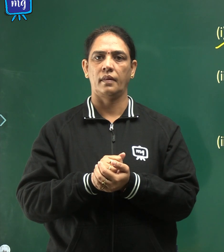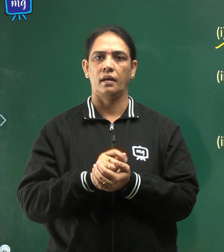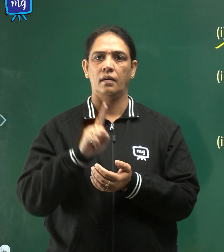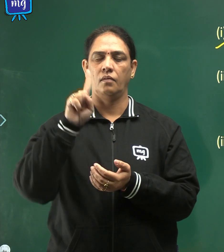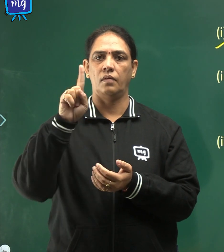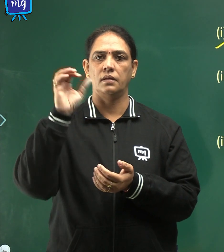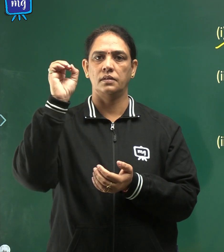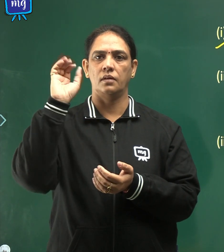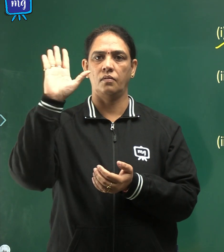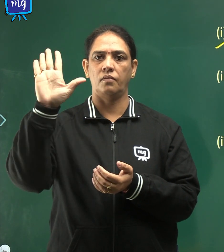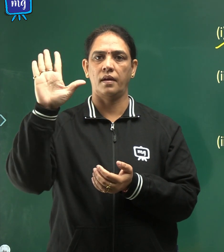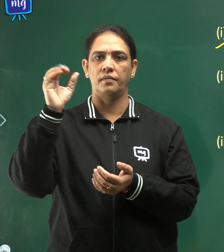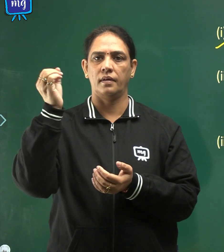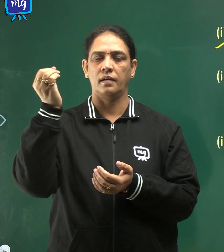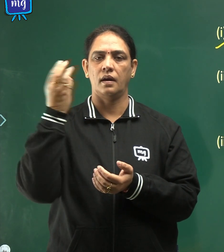105 अंक